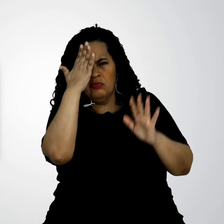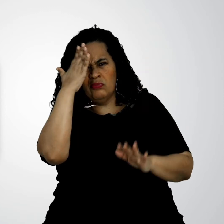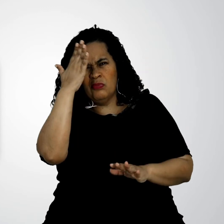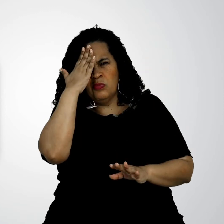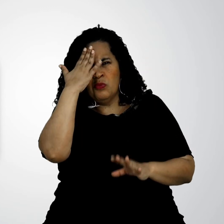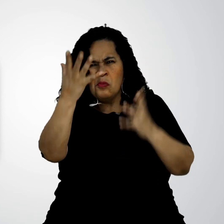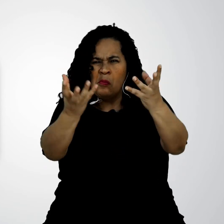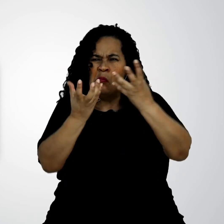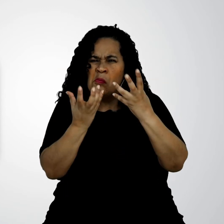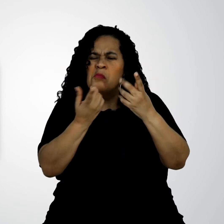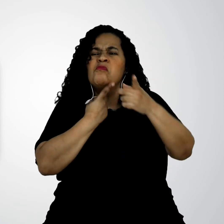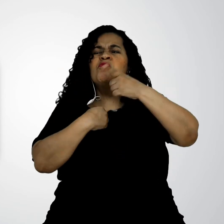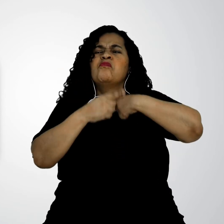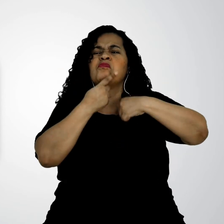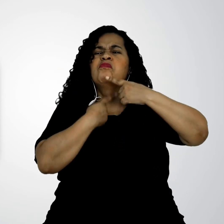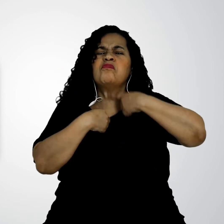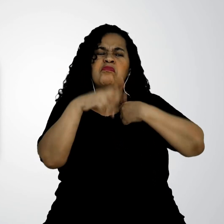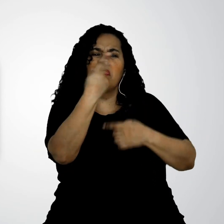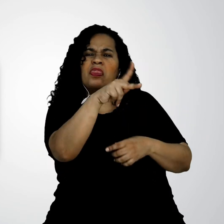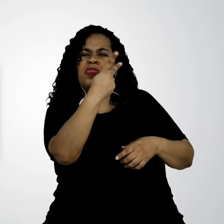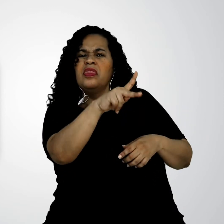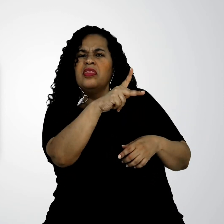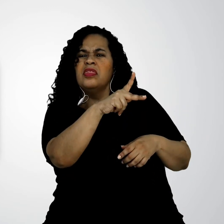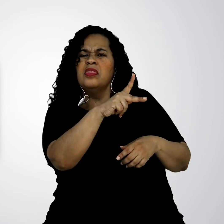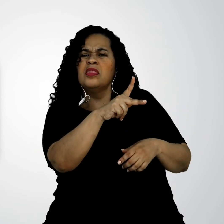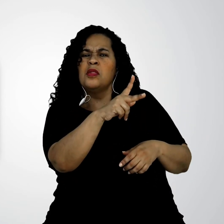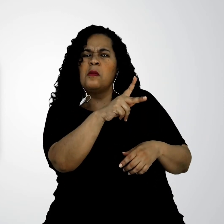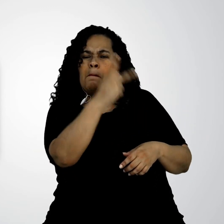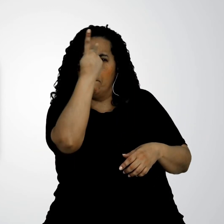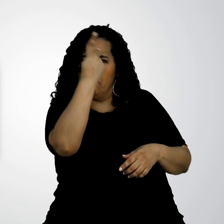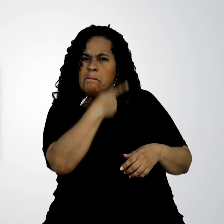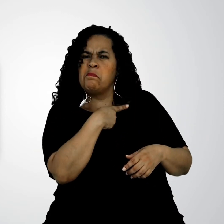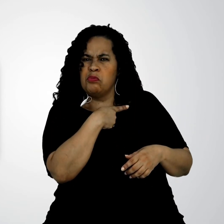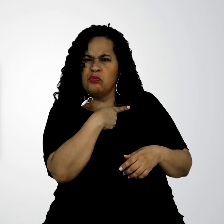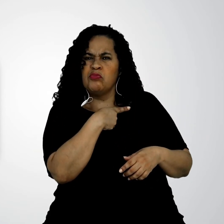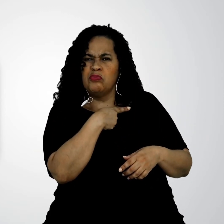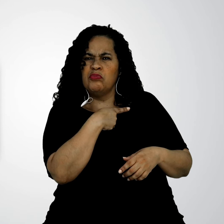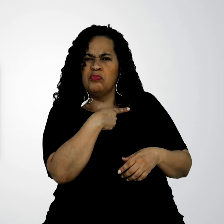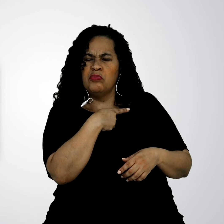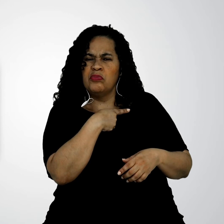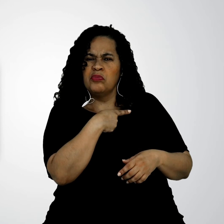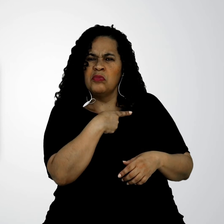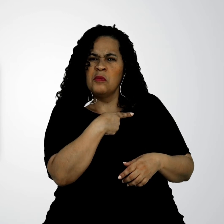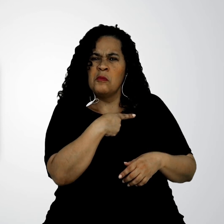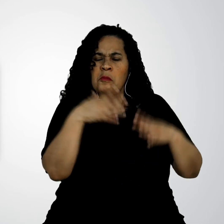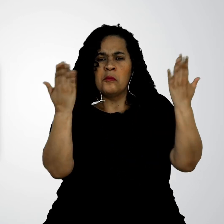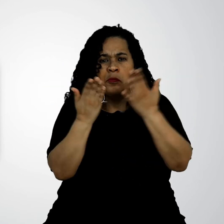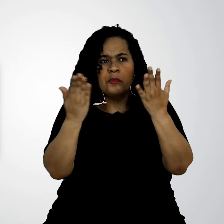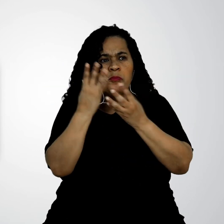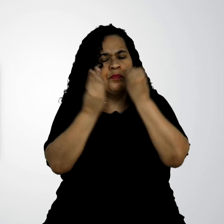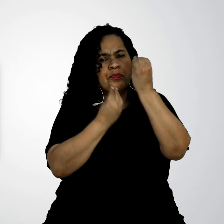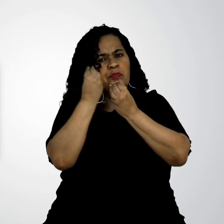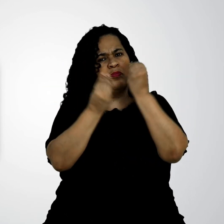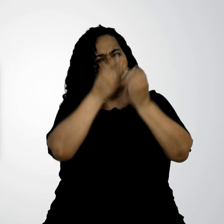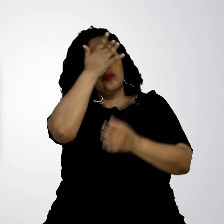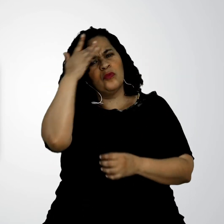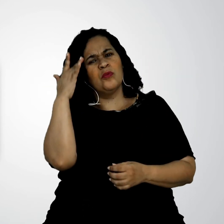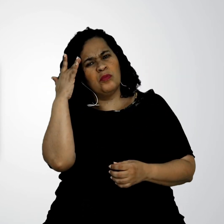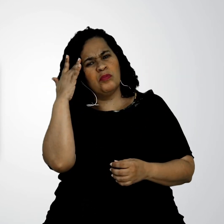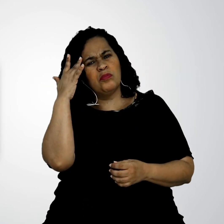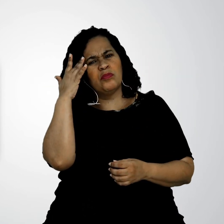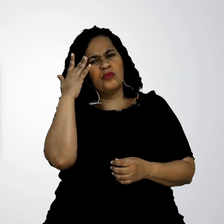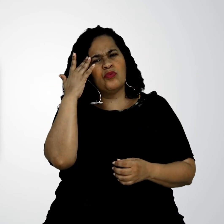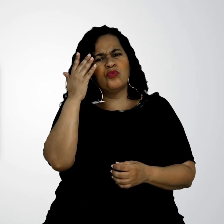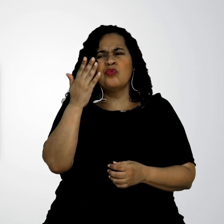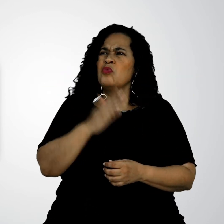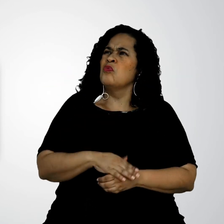isso, para Deus uma rejeição, de fato, do milagre de que Deus cria homem, mulher, e